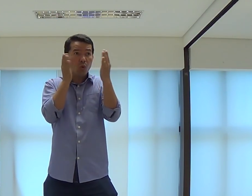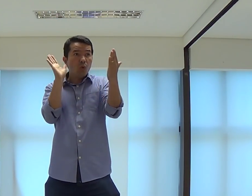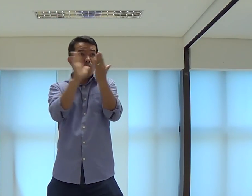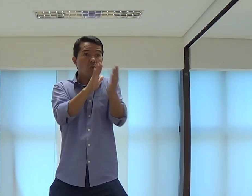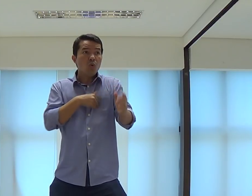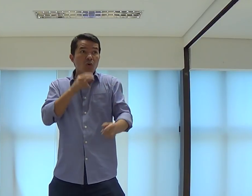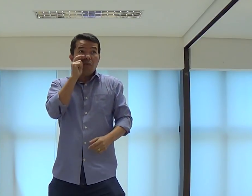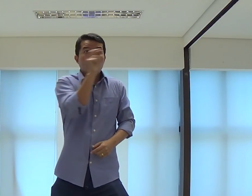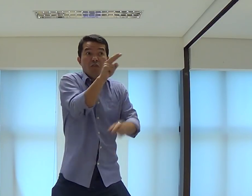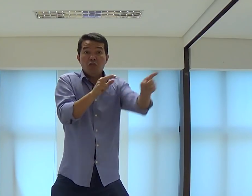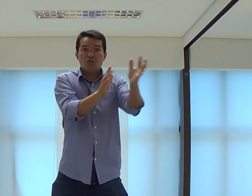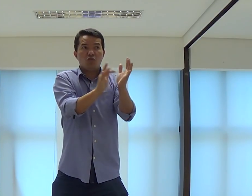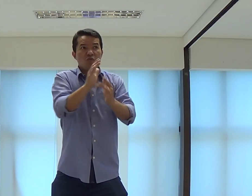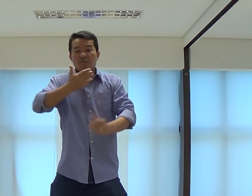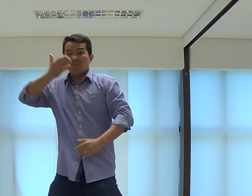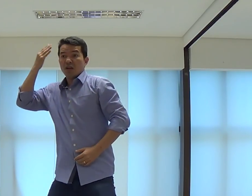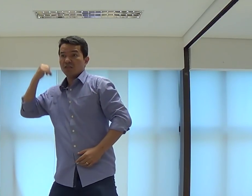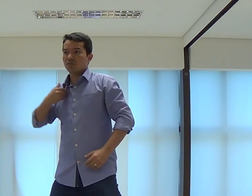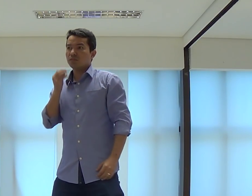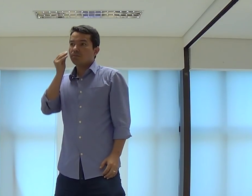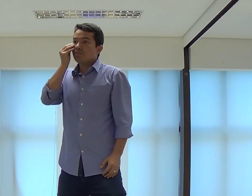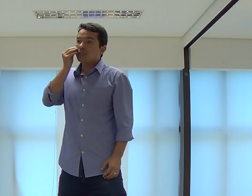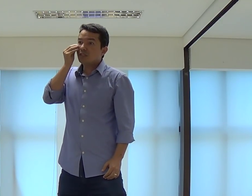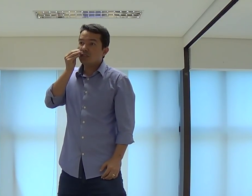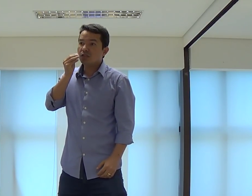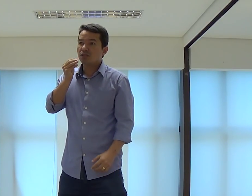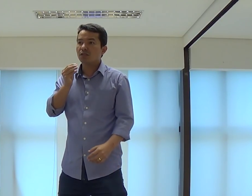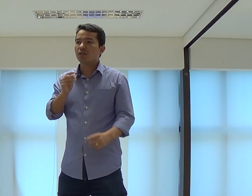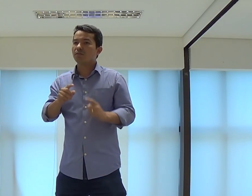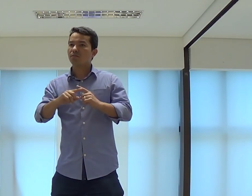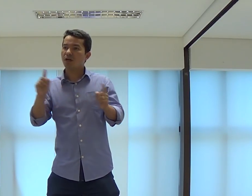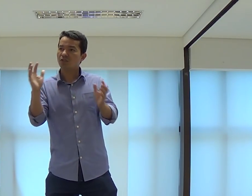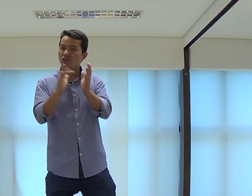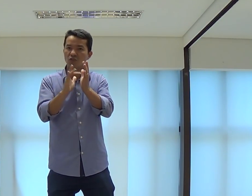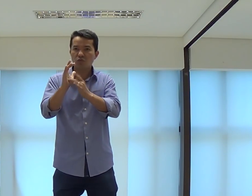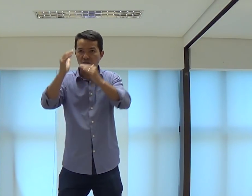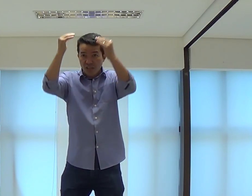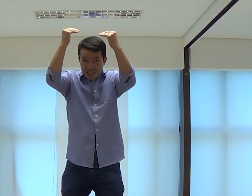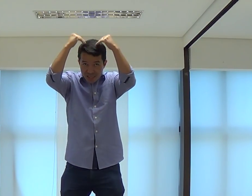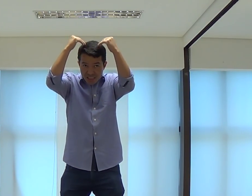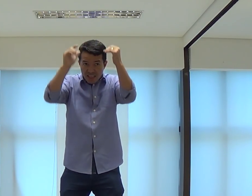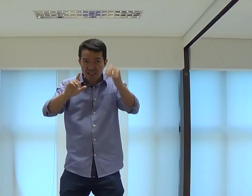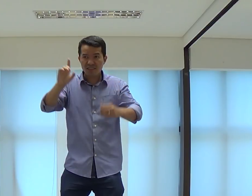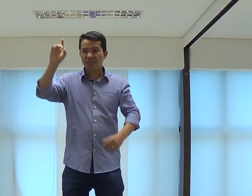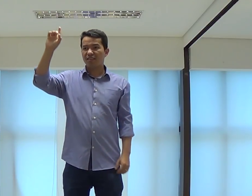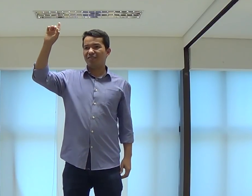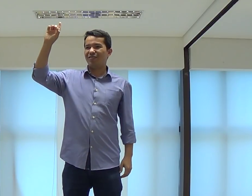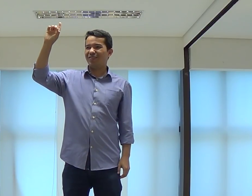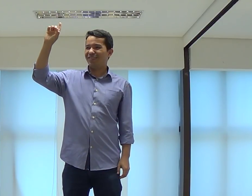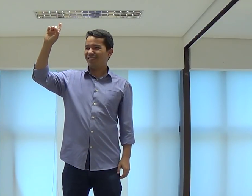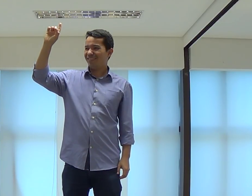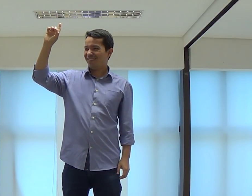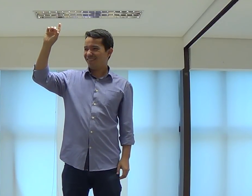ver isso, elas puderam ter essa experiência com Jesus no passado. Mas Jesus dentro era